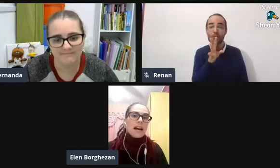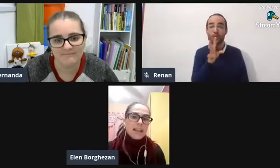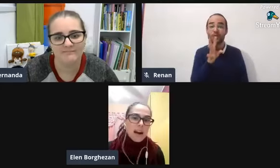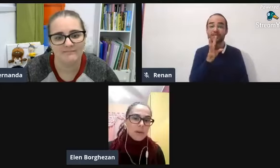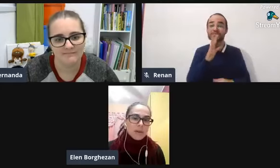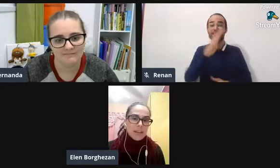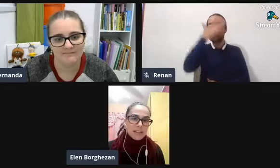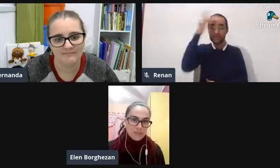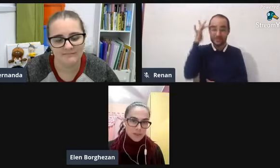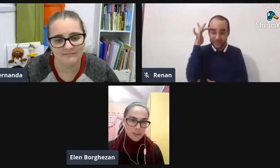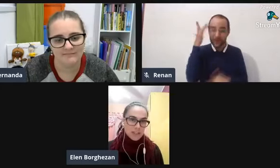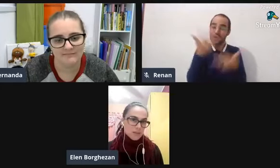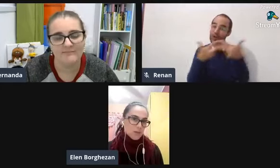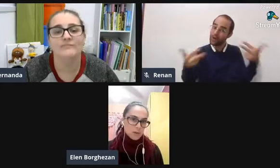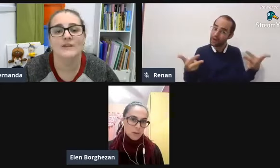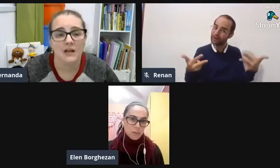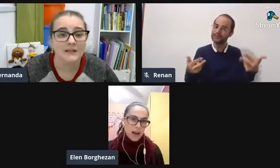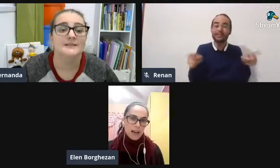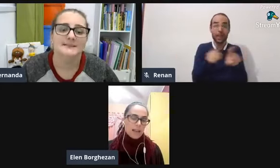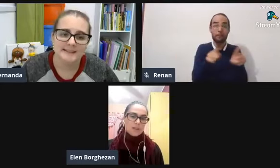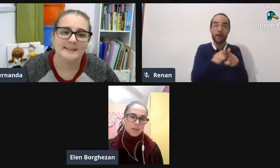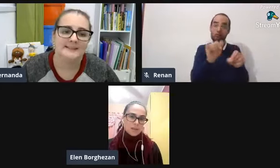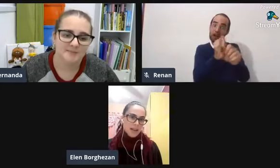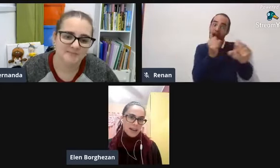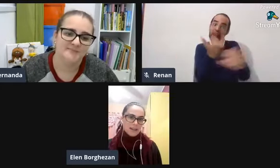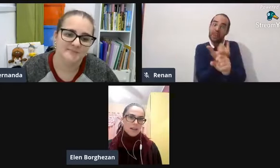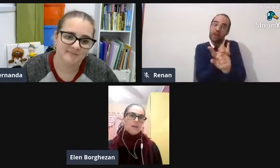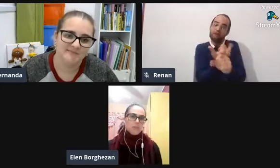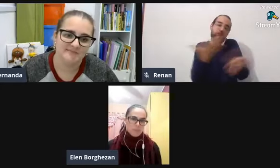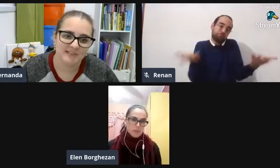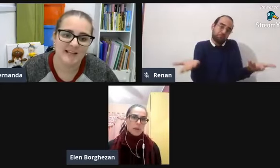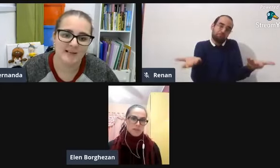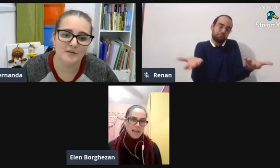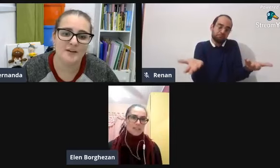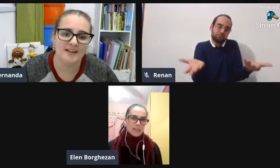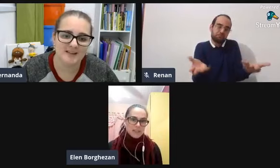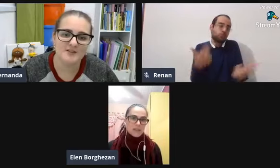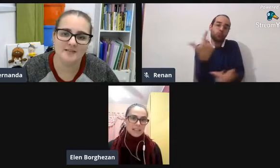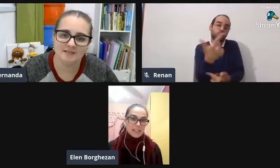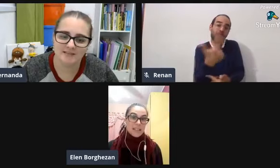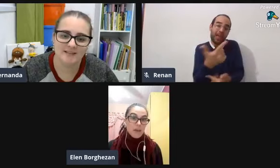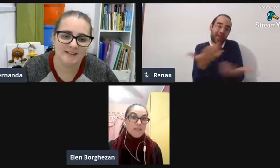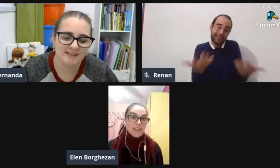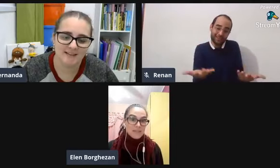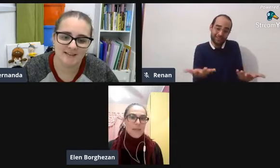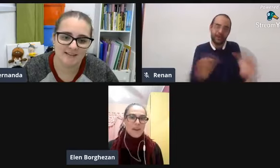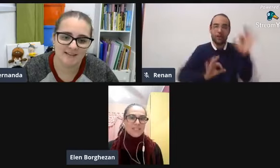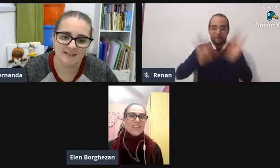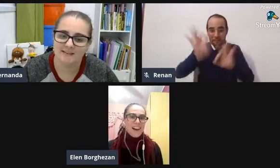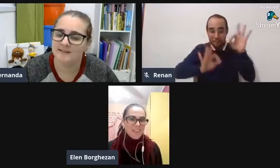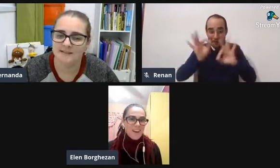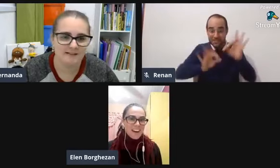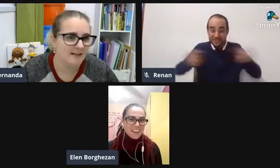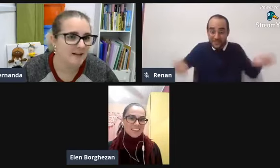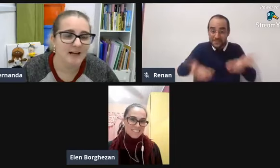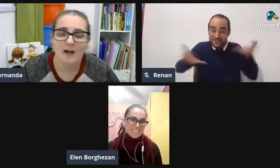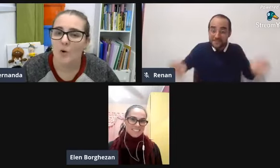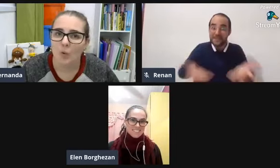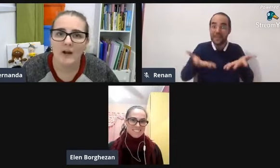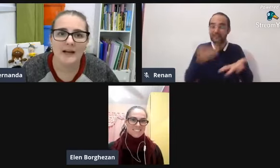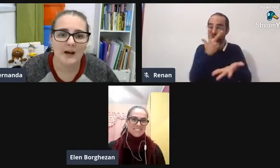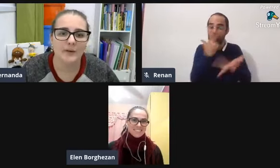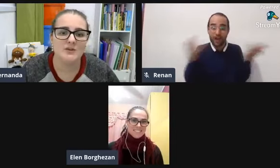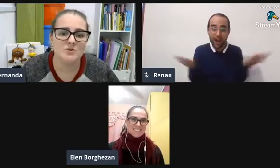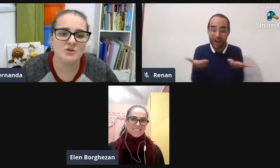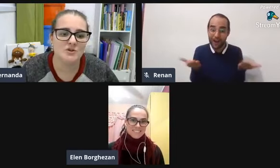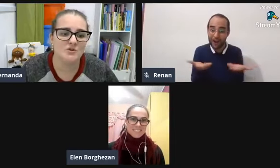Talvez nem o canal não ia estar funcionando do YouTube, né? O projeto talvez não ia estar tão vivo quanto está agora.